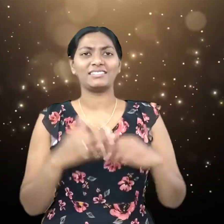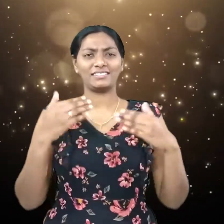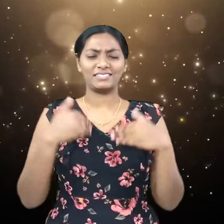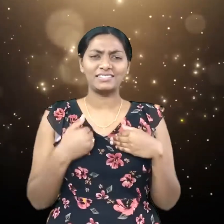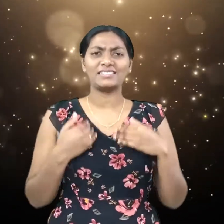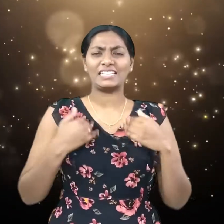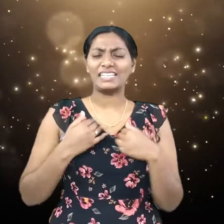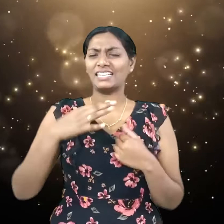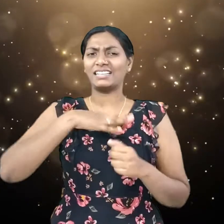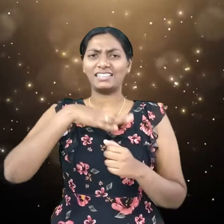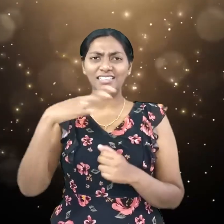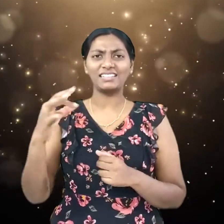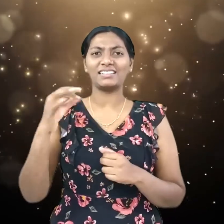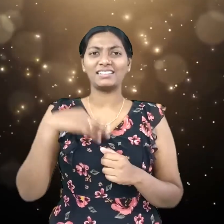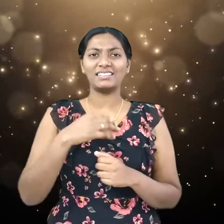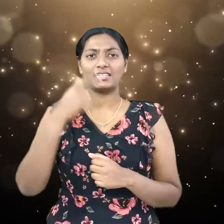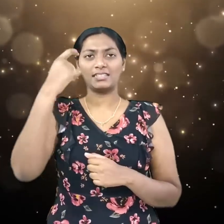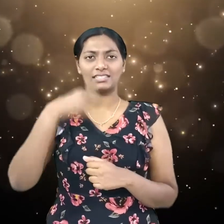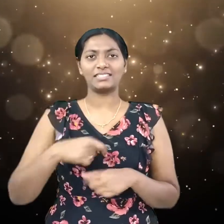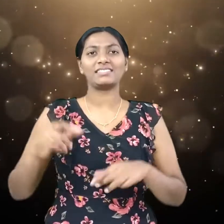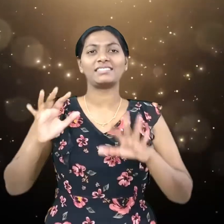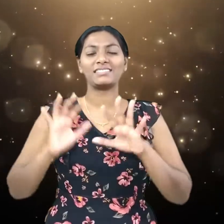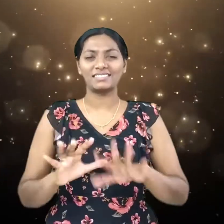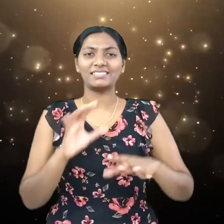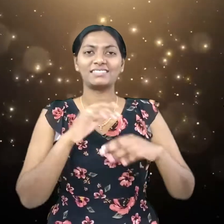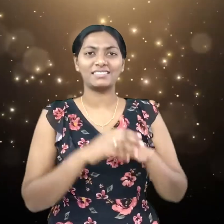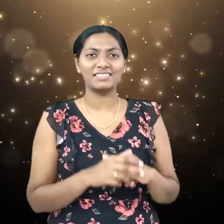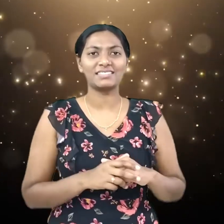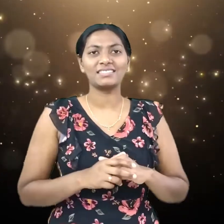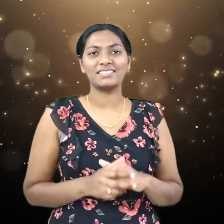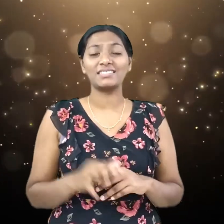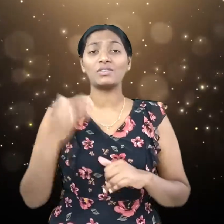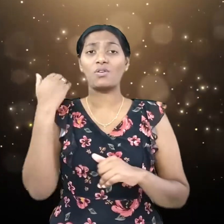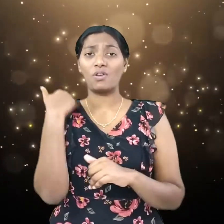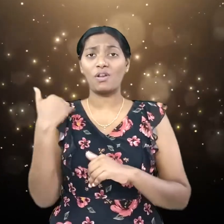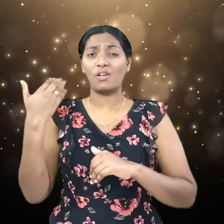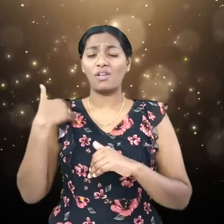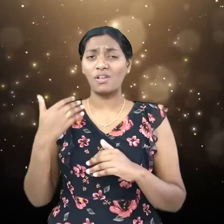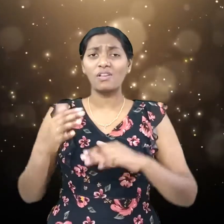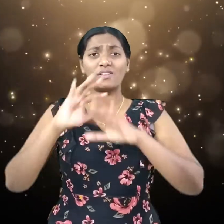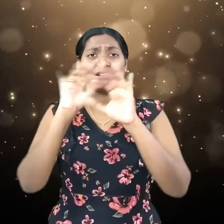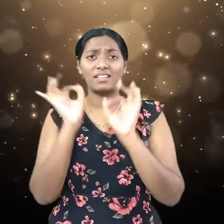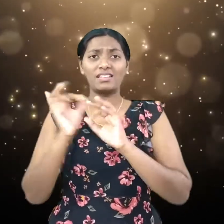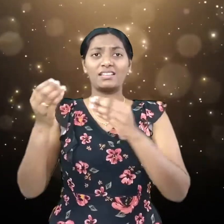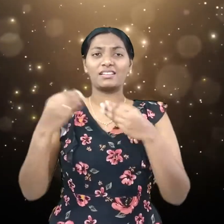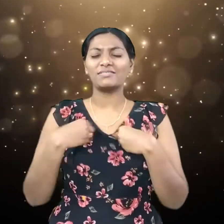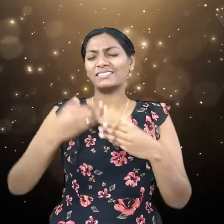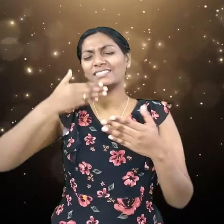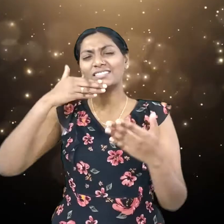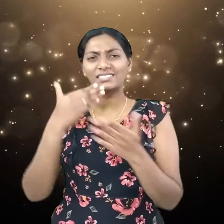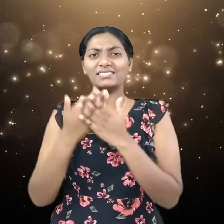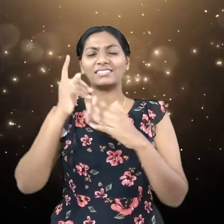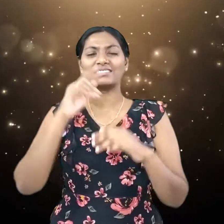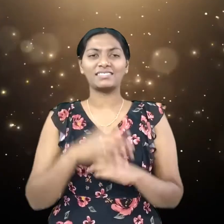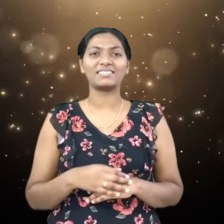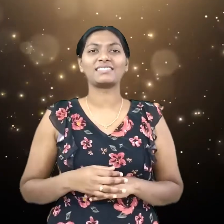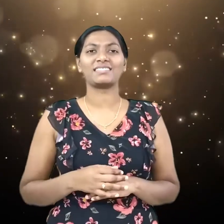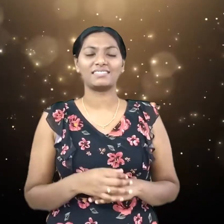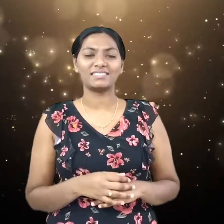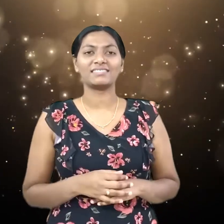हम है एक चुना हुआ वंशज, बुलाए दिखाने उसकी श्रेष्ठता,